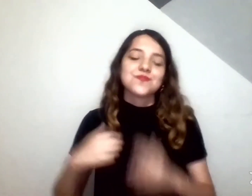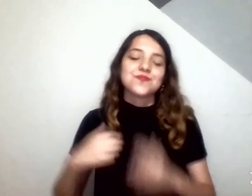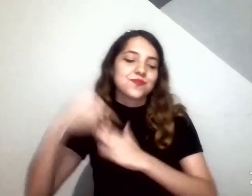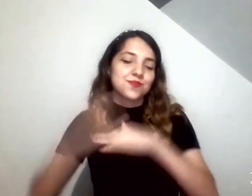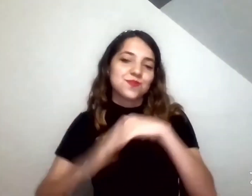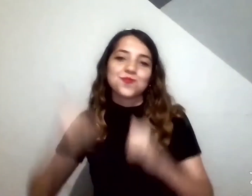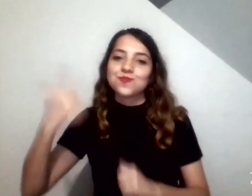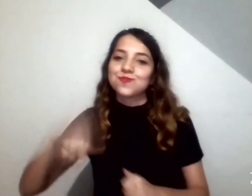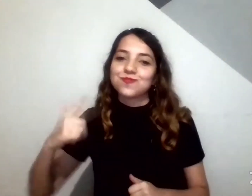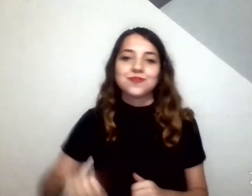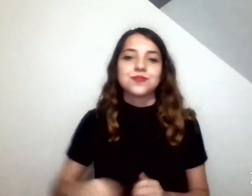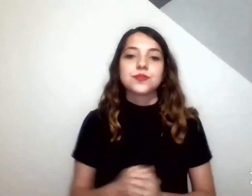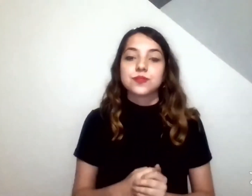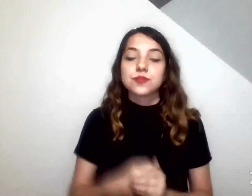difícil, eu não tenho habilidade.